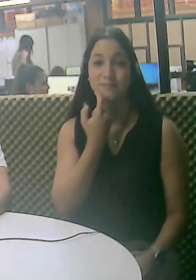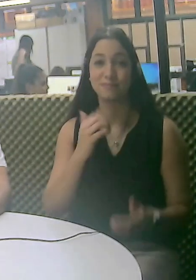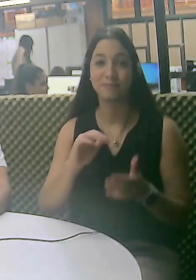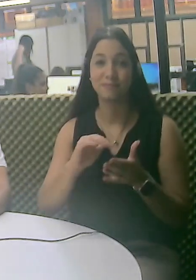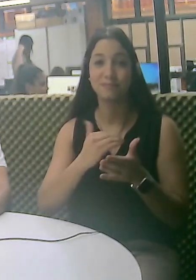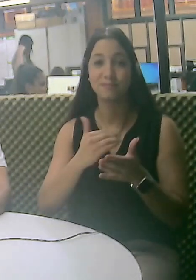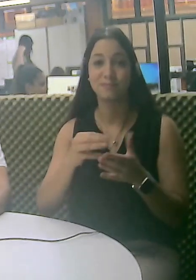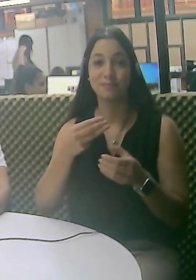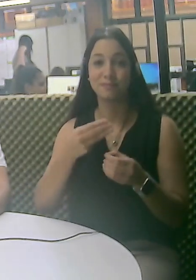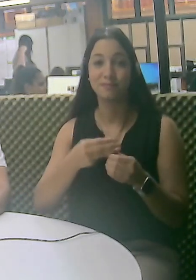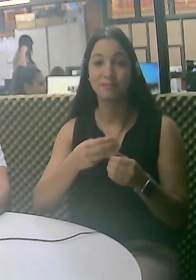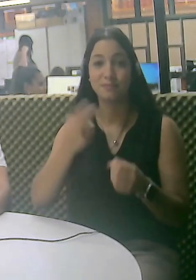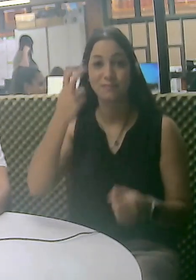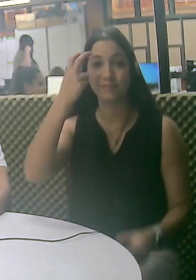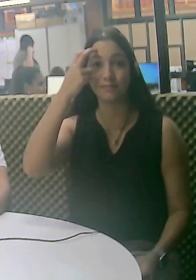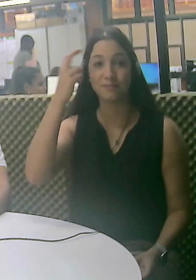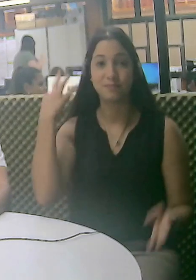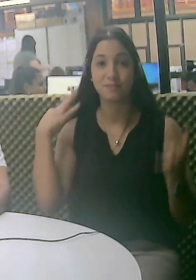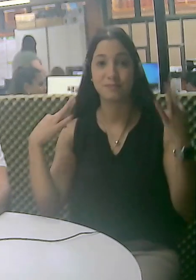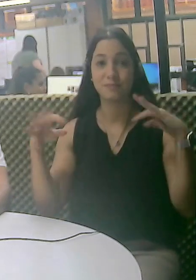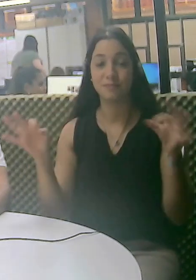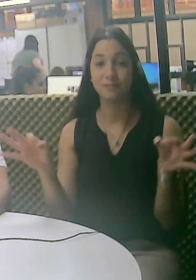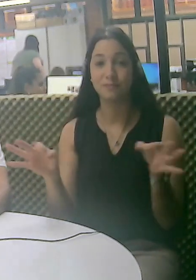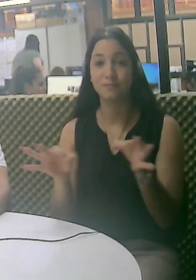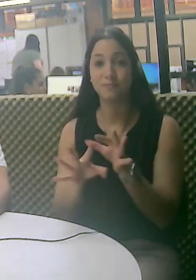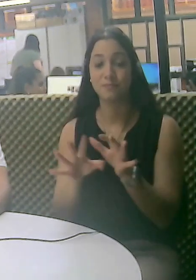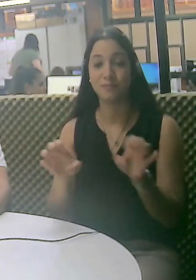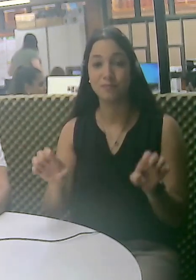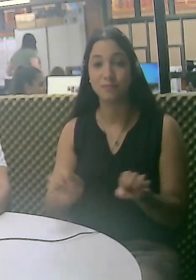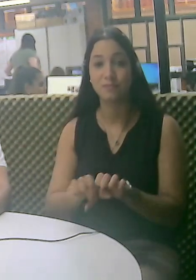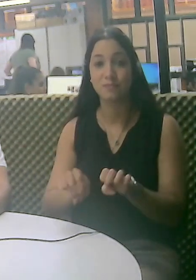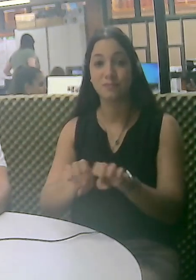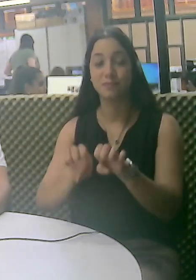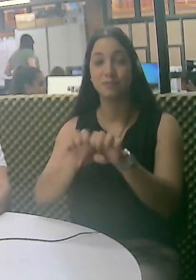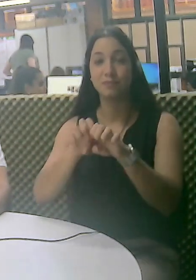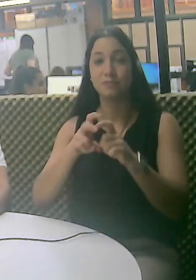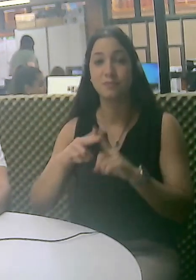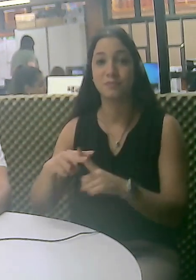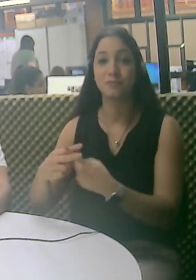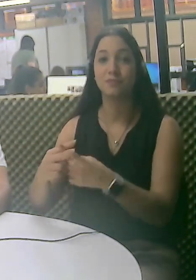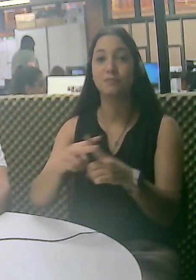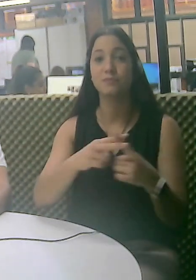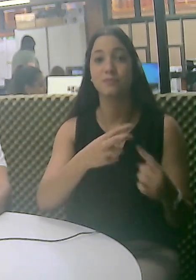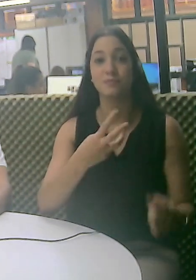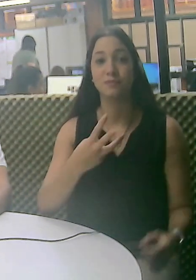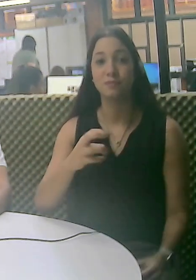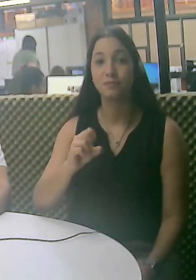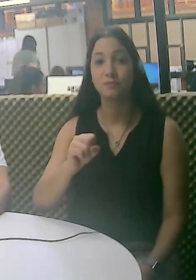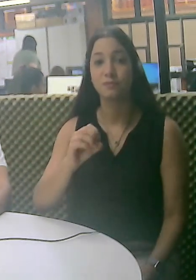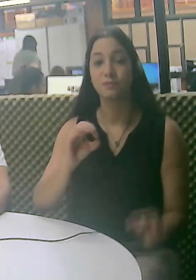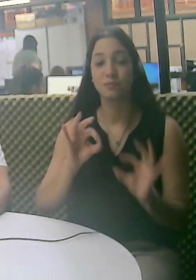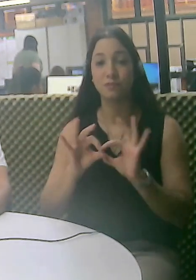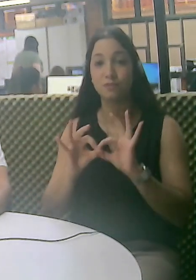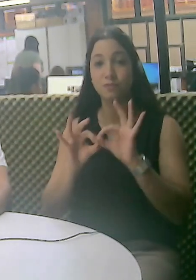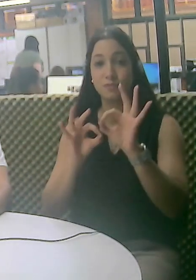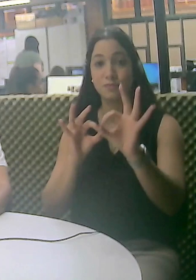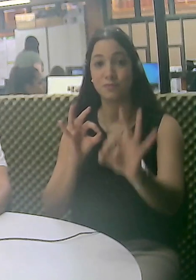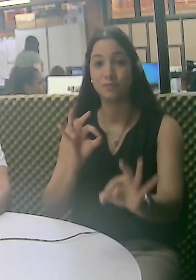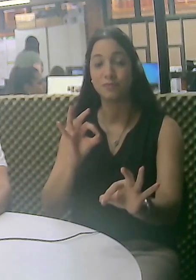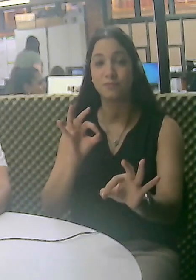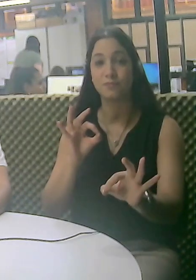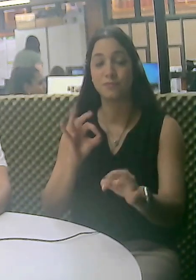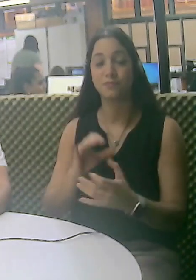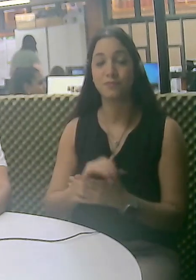Secretaria Municipal de Cultura e Turismo concluiu a montagem da estrutura, que conta com 380 metros de comprimento. No